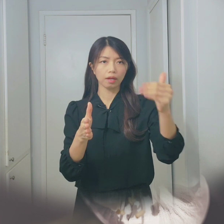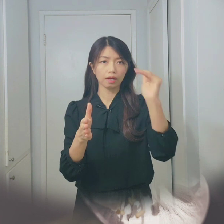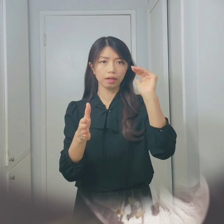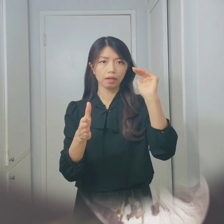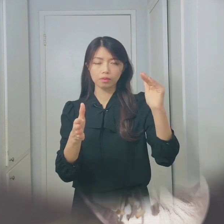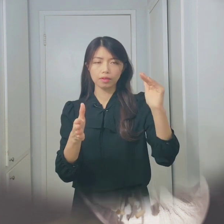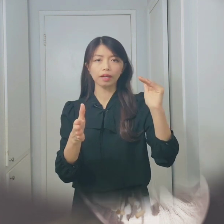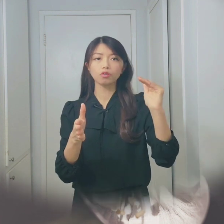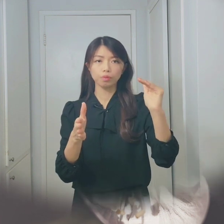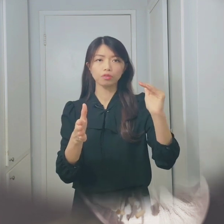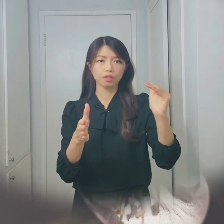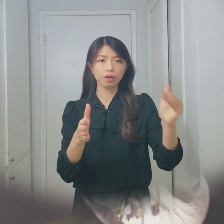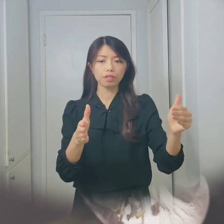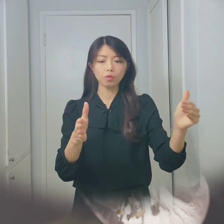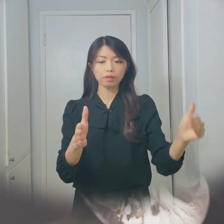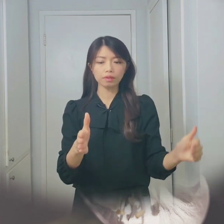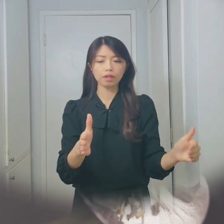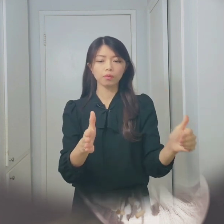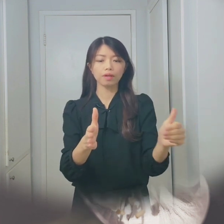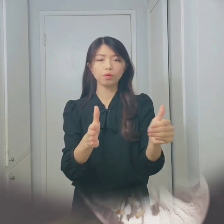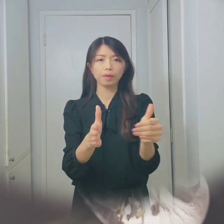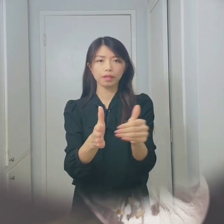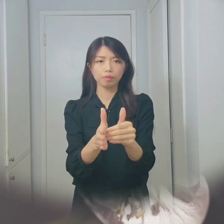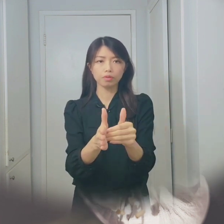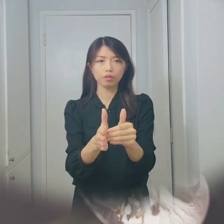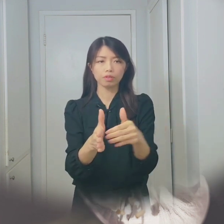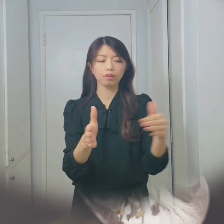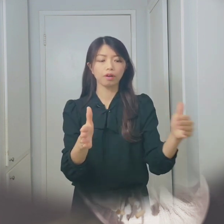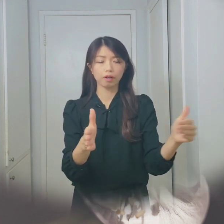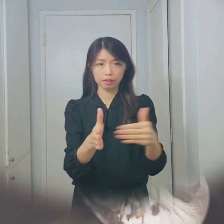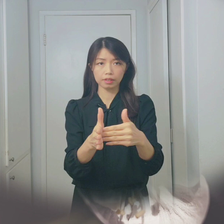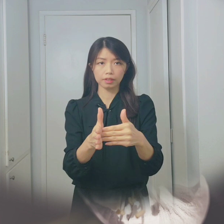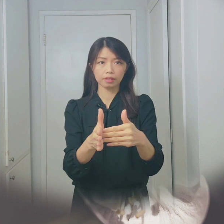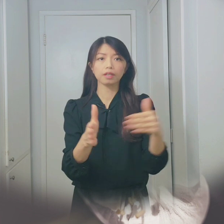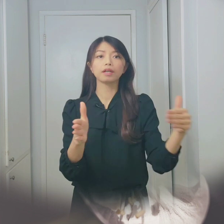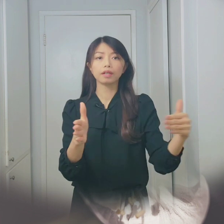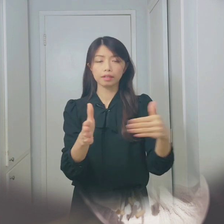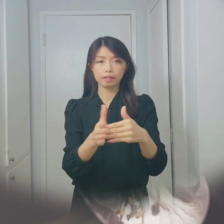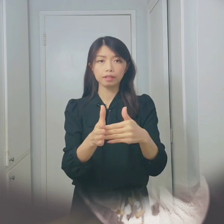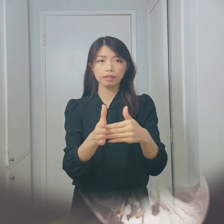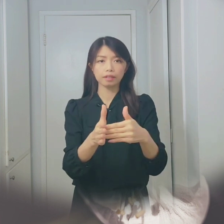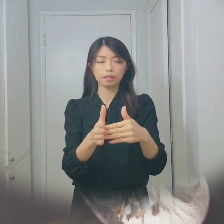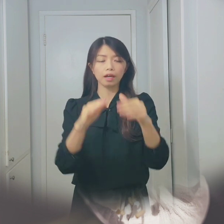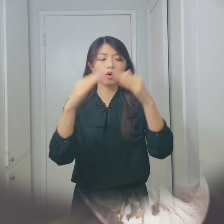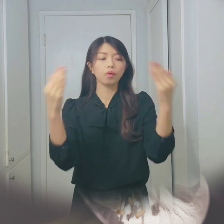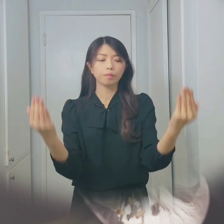이렇게 약간 구부려 주시고요. 이 손끝을 왼손 바닥에 붙여주시는 거예요. 끝,